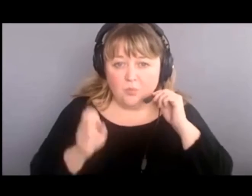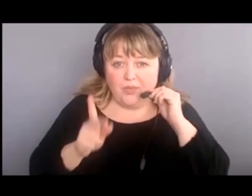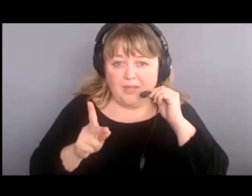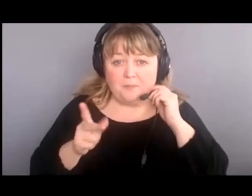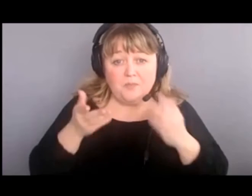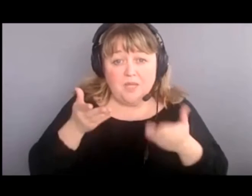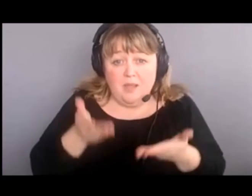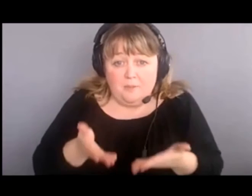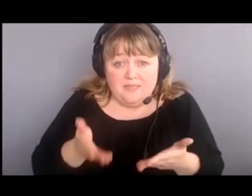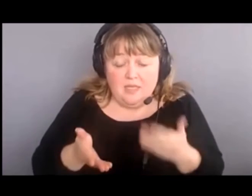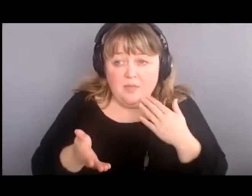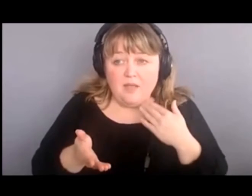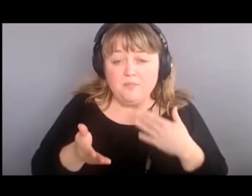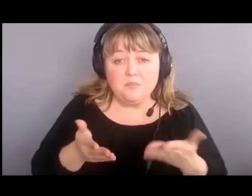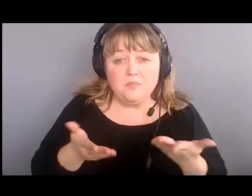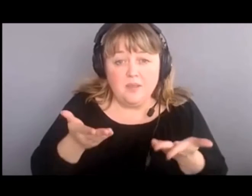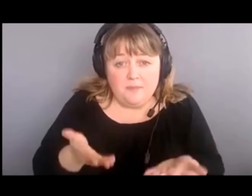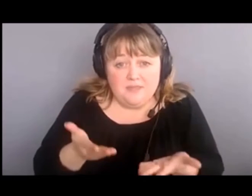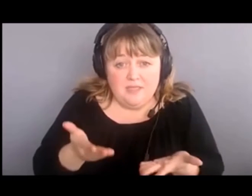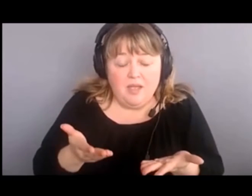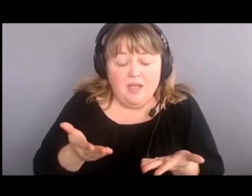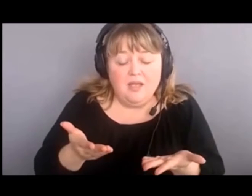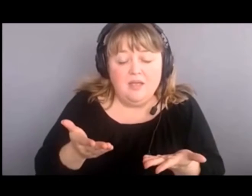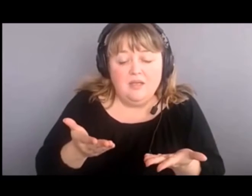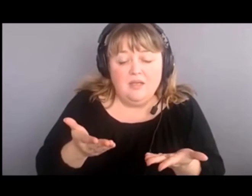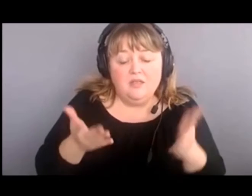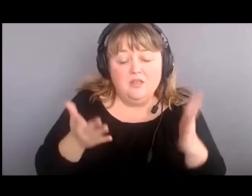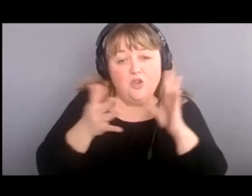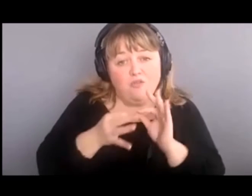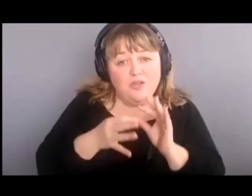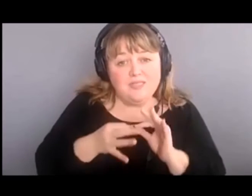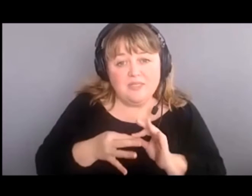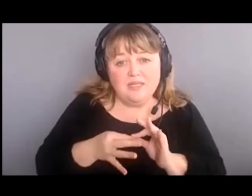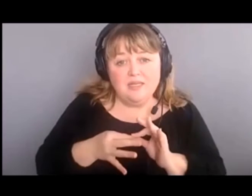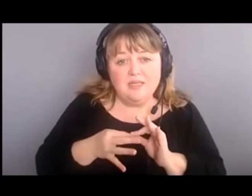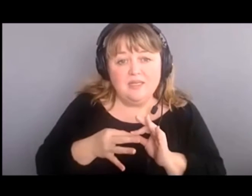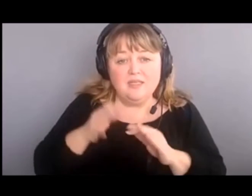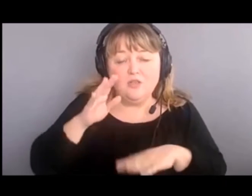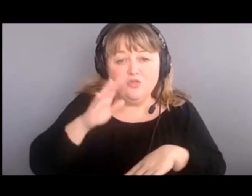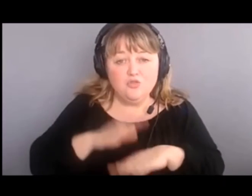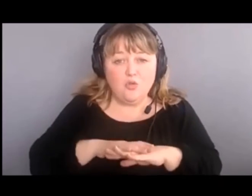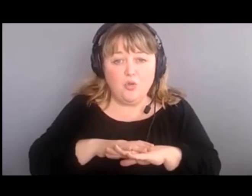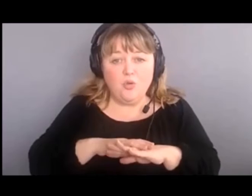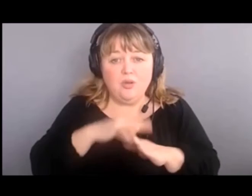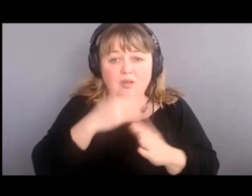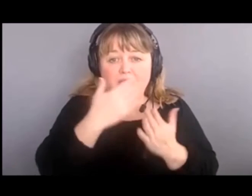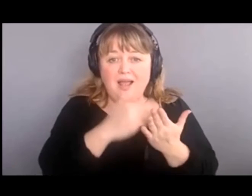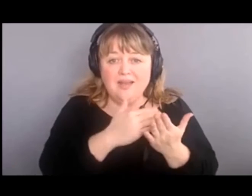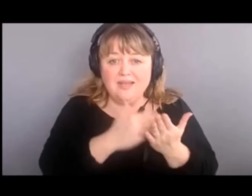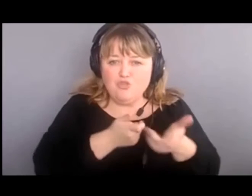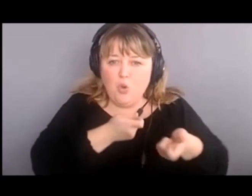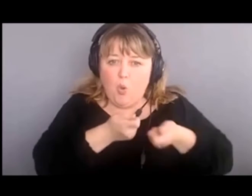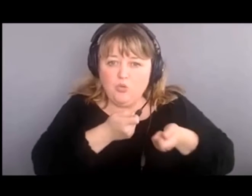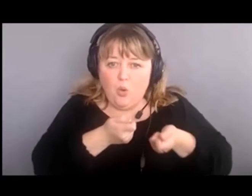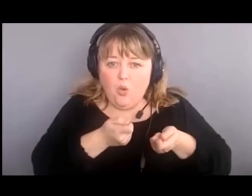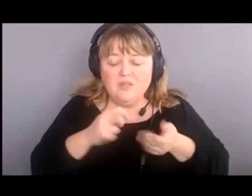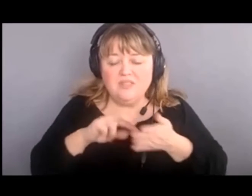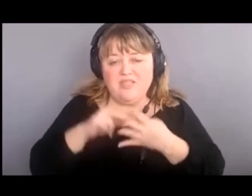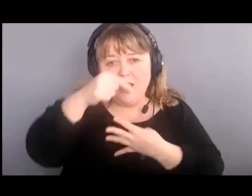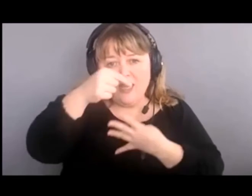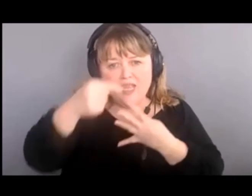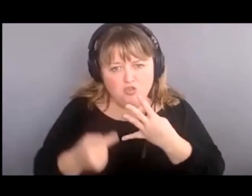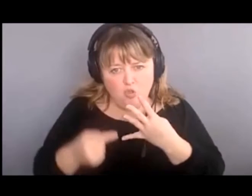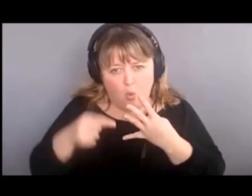En ce moment, on est rendu au moment du cours où on va regarder la liste de contrôle, les choses à faire pour